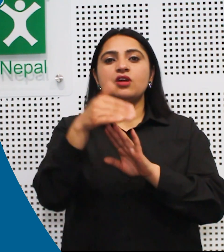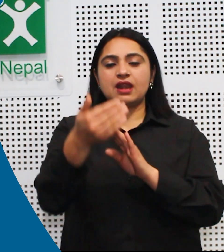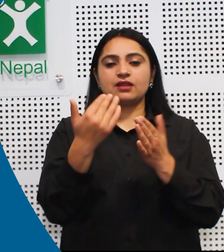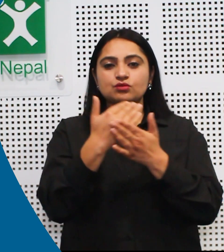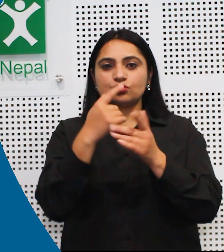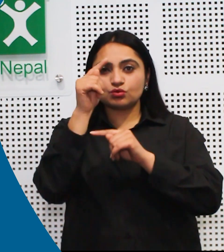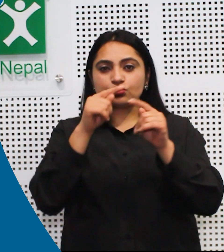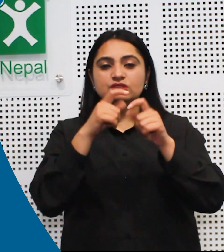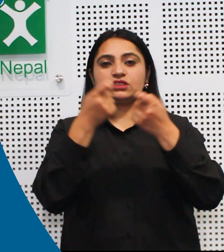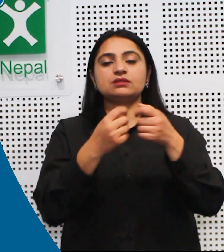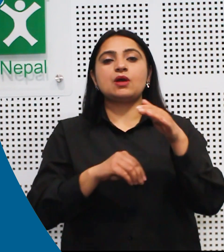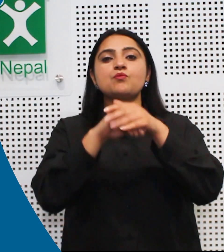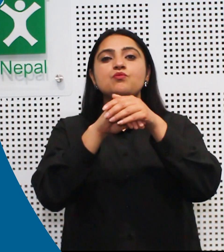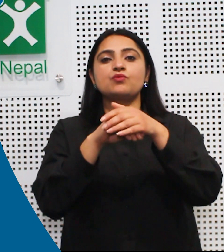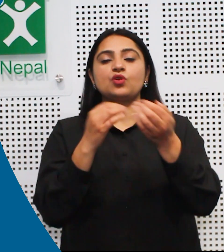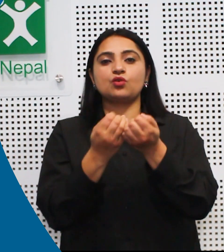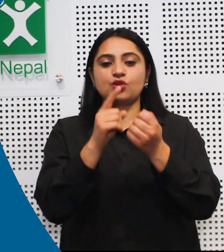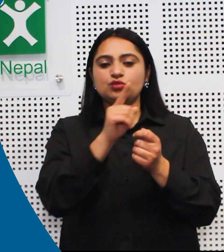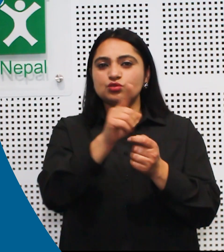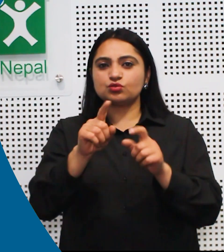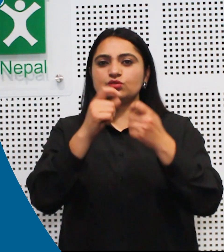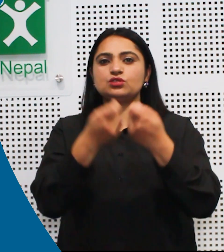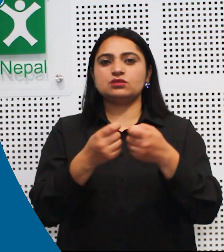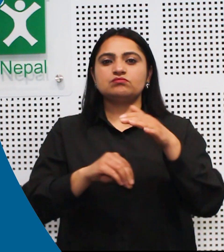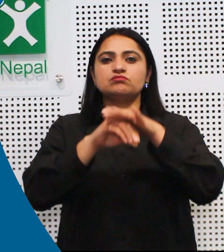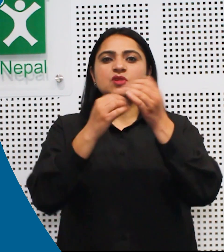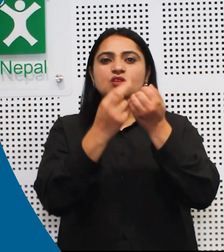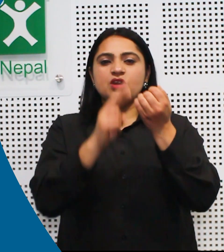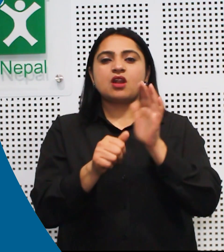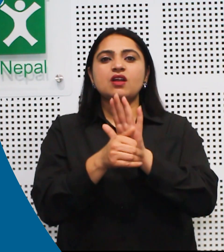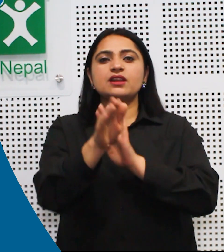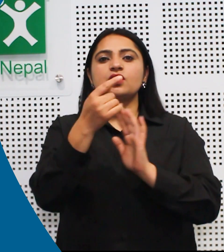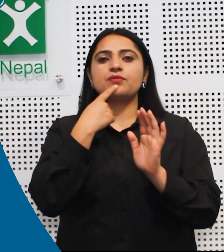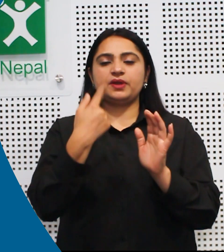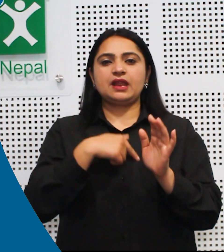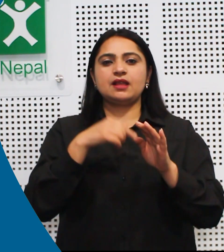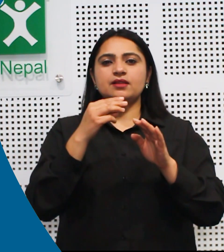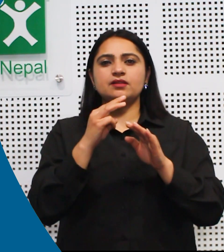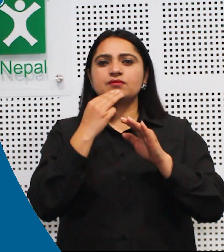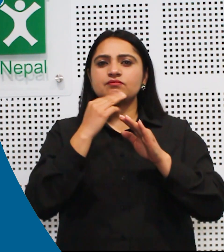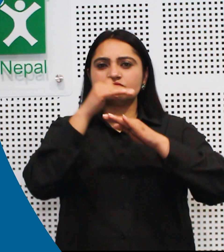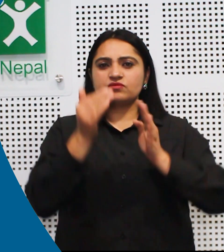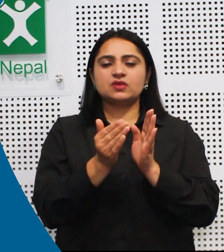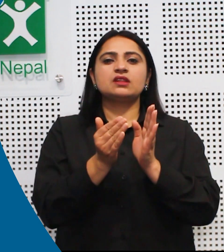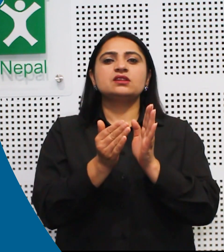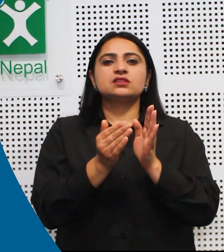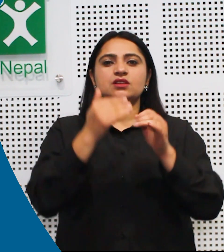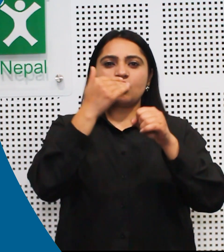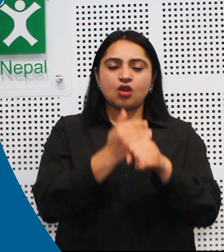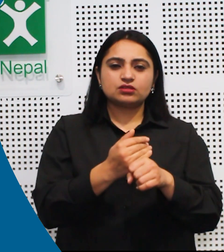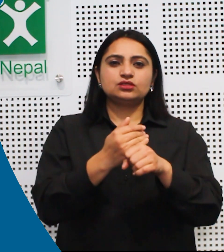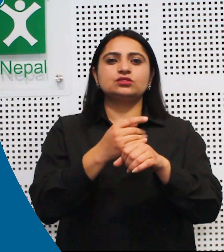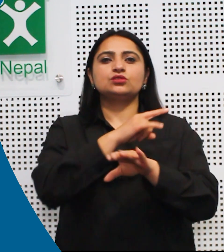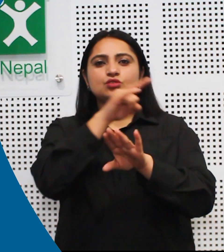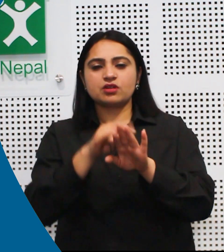गर्ने हो होइन। यो सेक्टरमा चाहिँ प्रायोरिटाइजेसन गरेर अगाडि बढ्यौँ भने हामीले चाहिँ आवधिक योजनाको लक्ष्य उद्देश्य रणनीति प्राप्त गर्न सक्छौँ